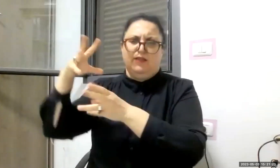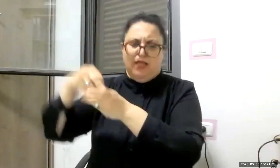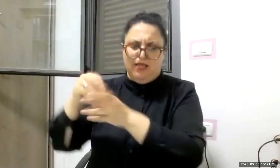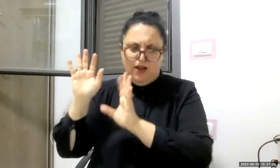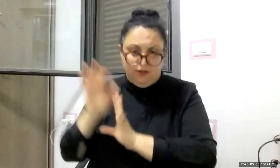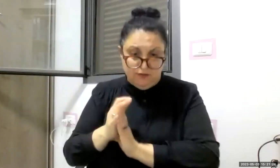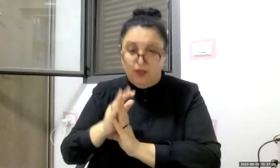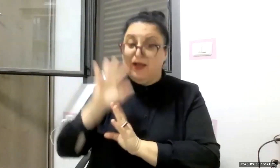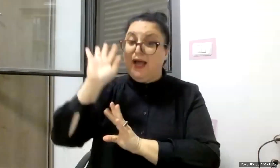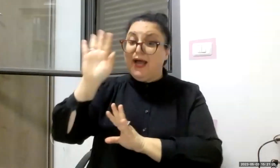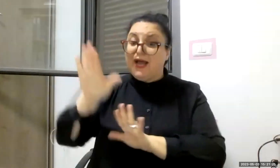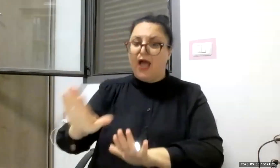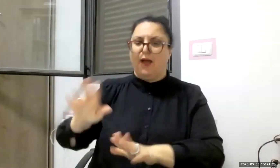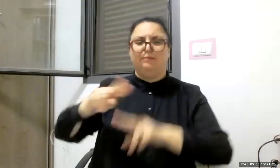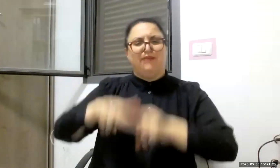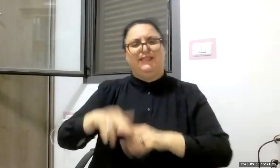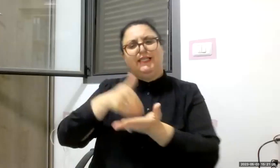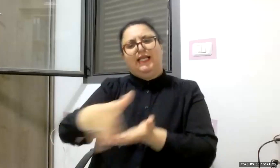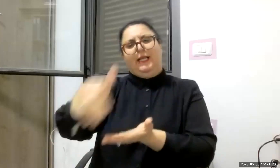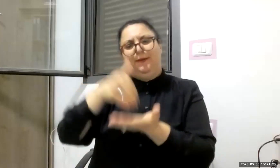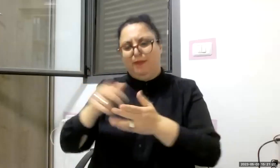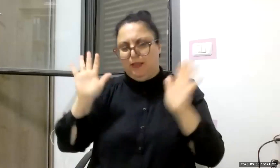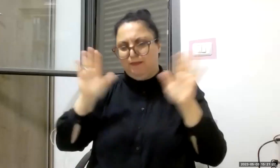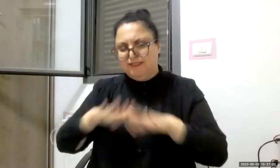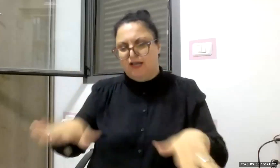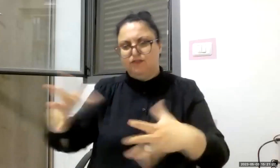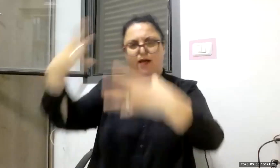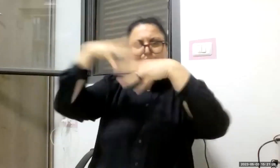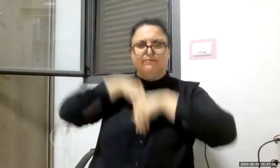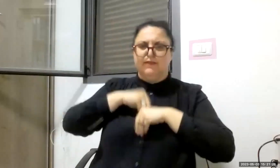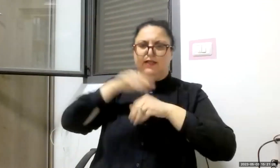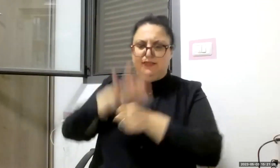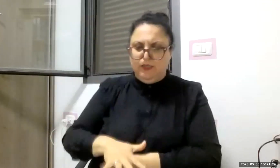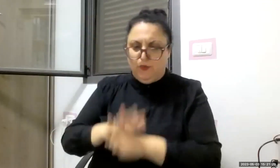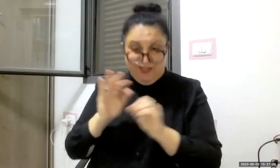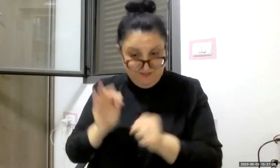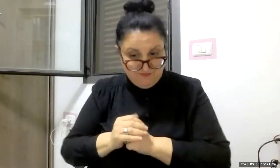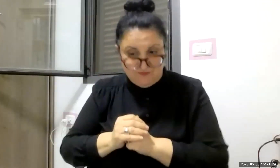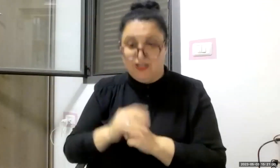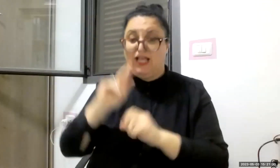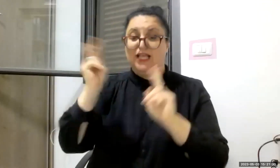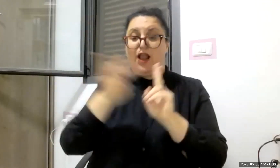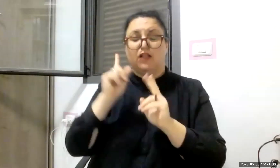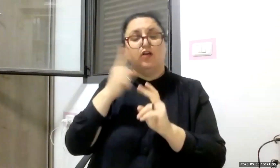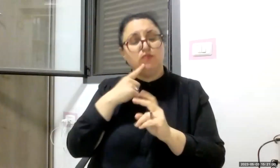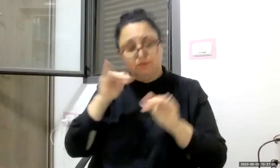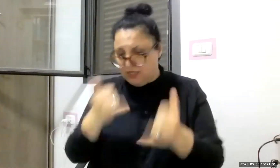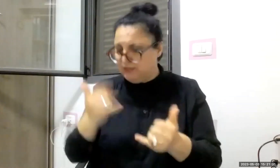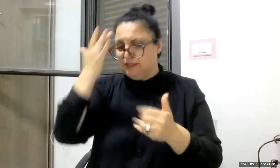של הממסד וגם של הקהילה. ככה למעשה מנציחים וממשיכים את הדיכוי.